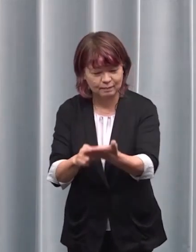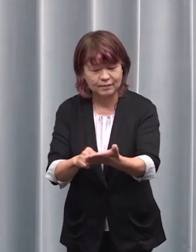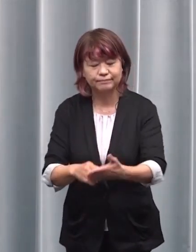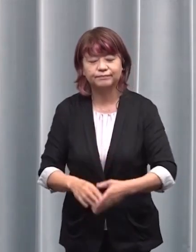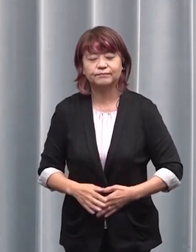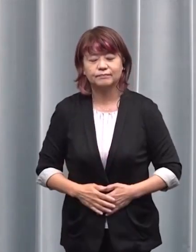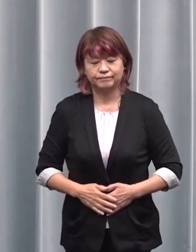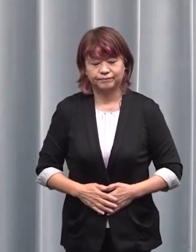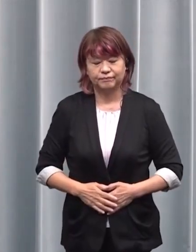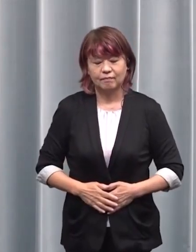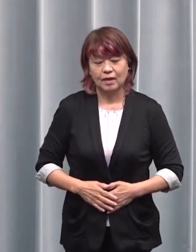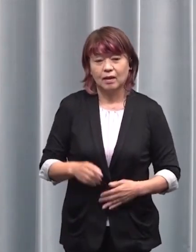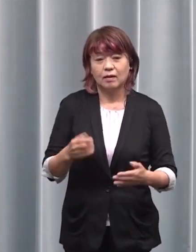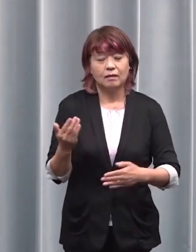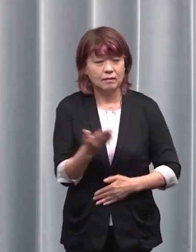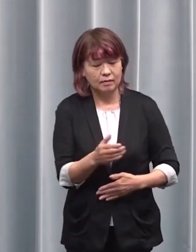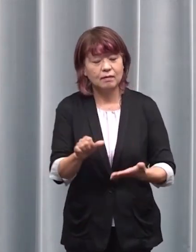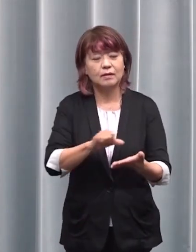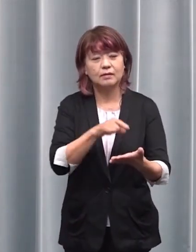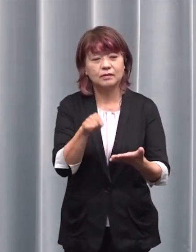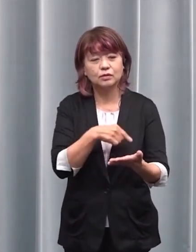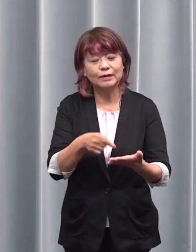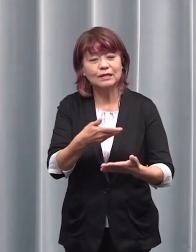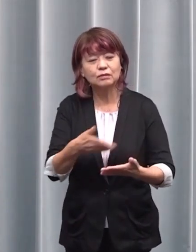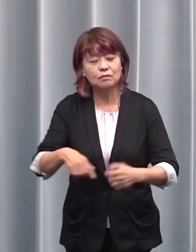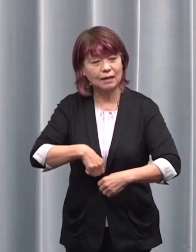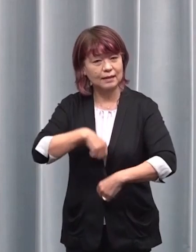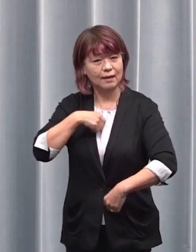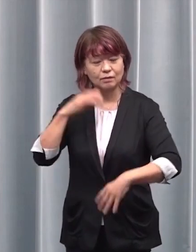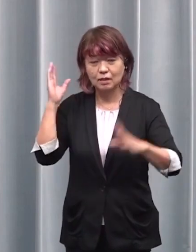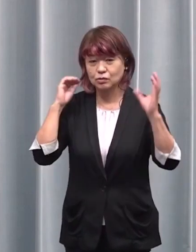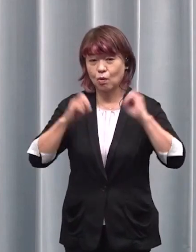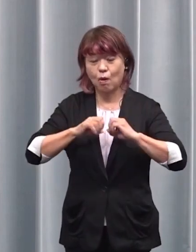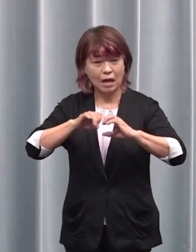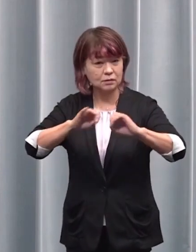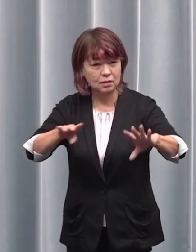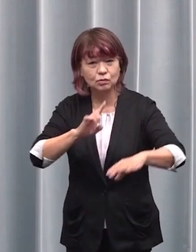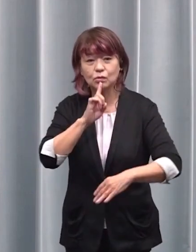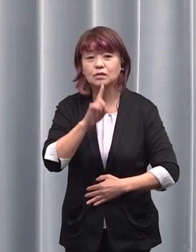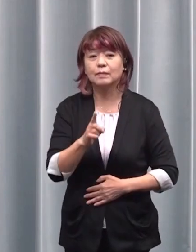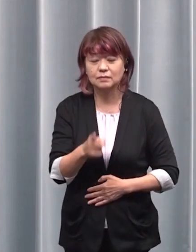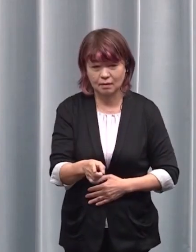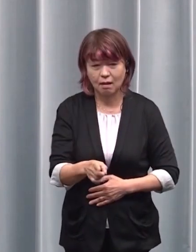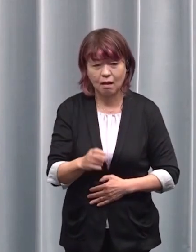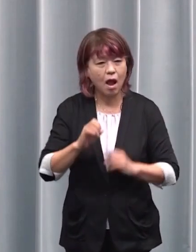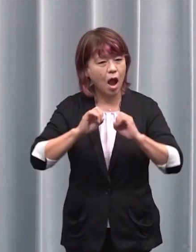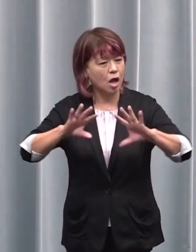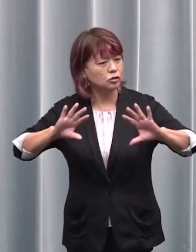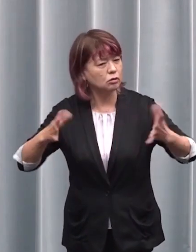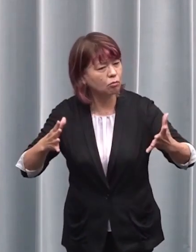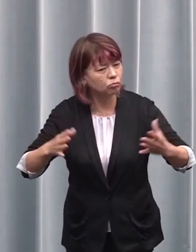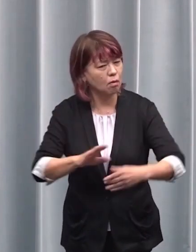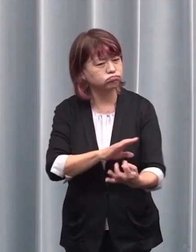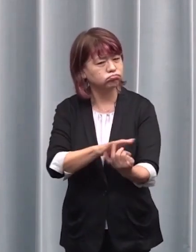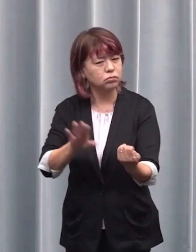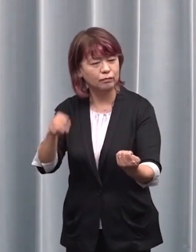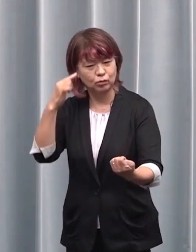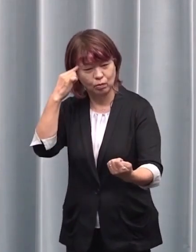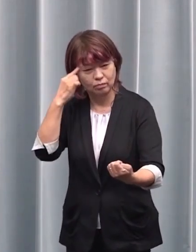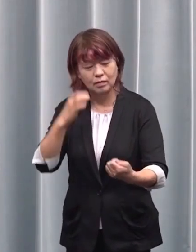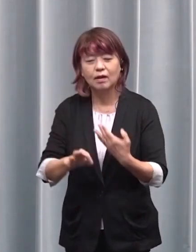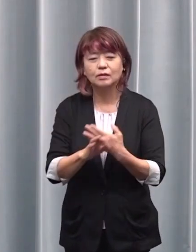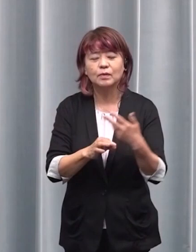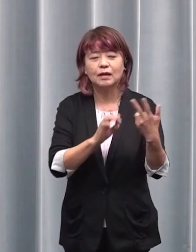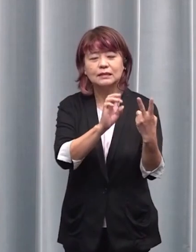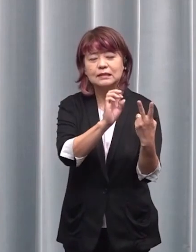あれ処理水ですが、まあ、正確な情報発信ということですが、まあ、発信してこなかったということもたくさんあったと思います。例えば2018年